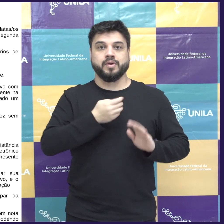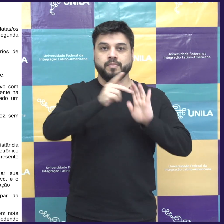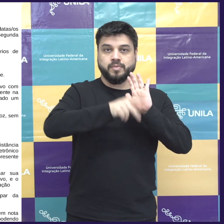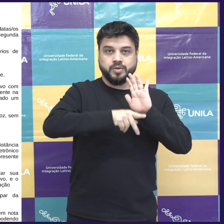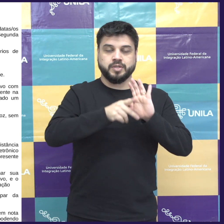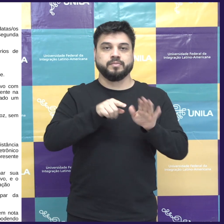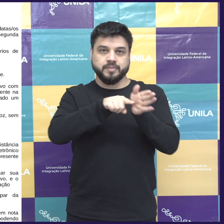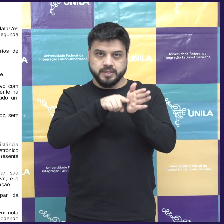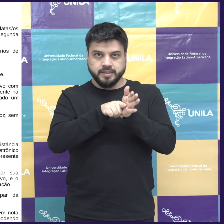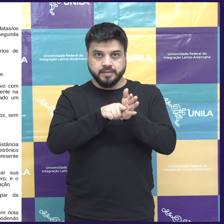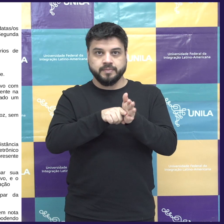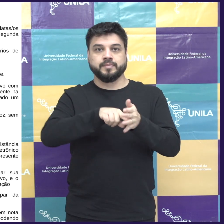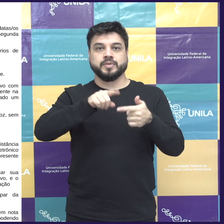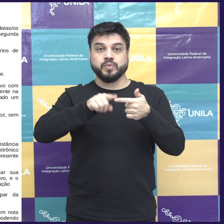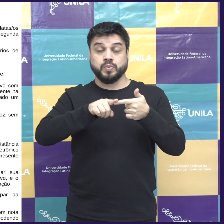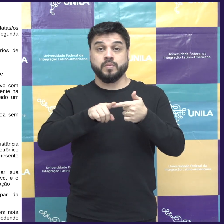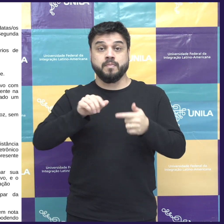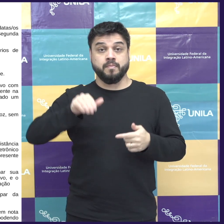maior nota na prova escrita.